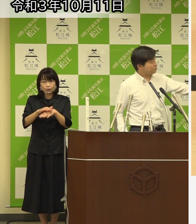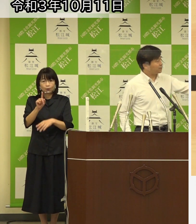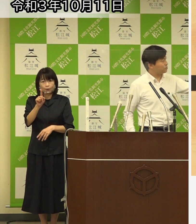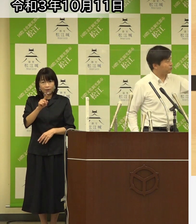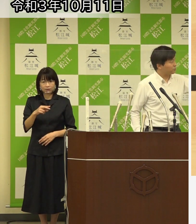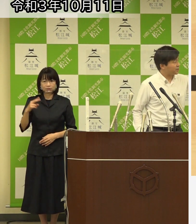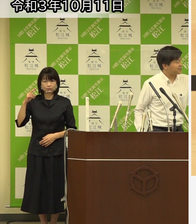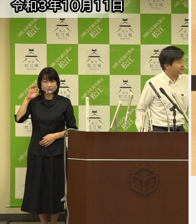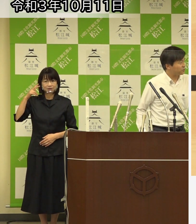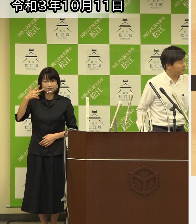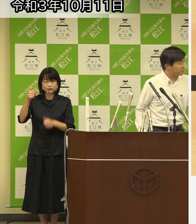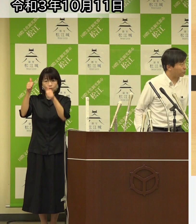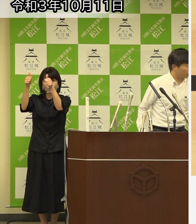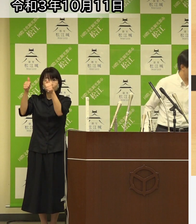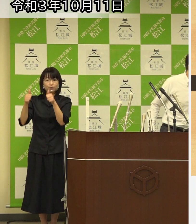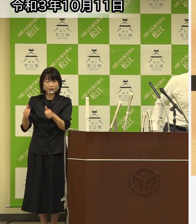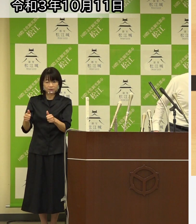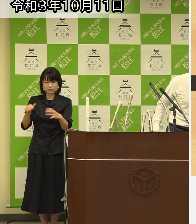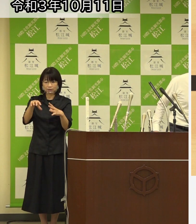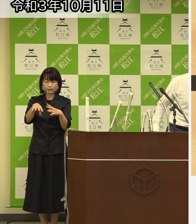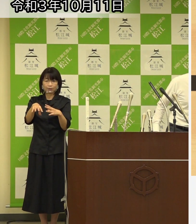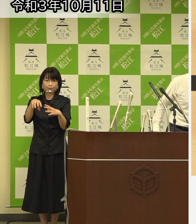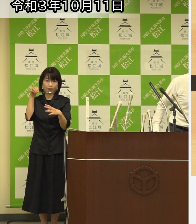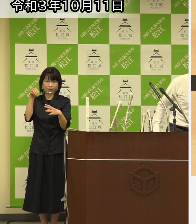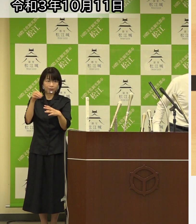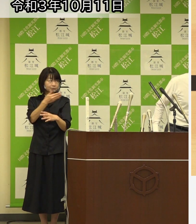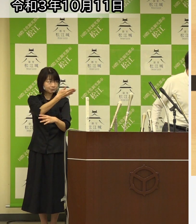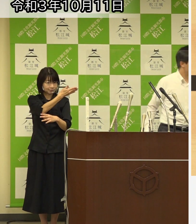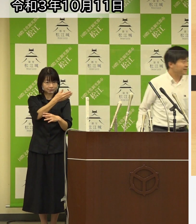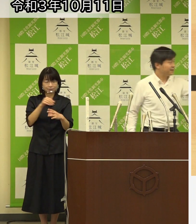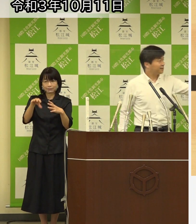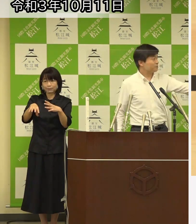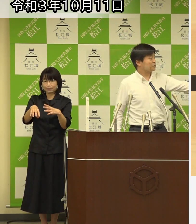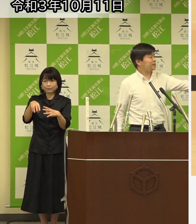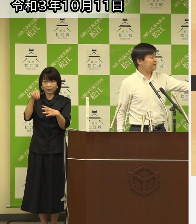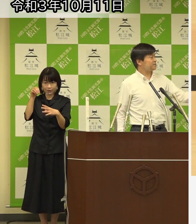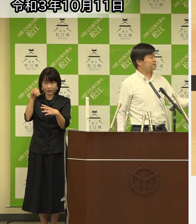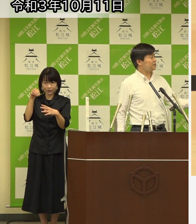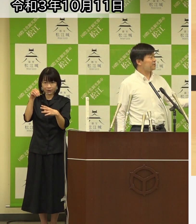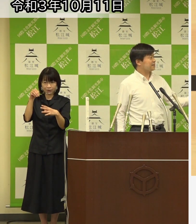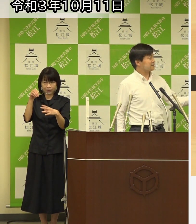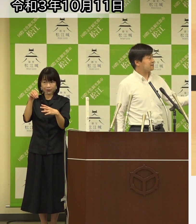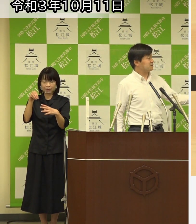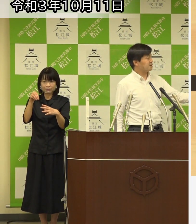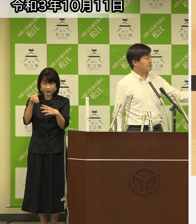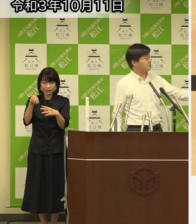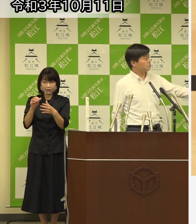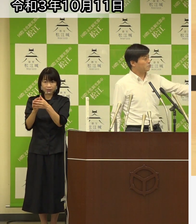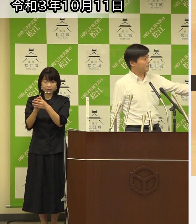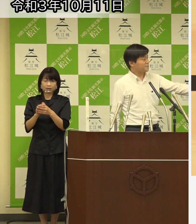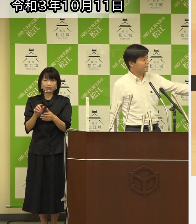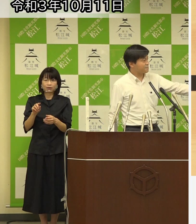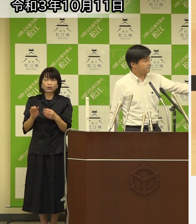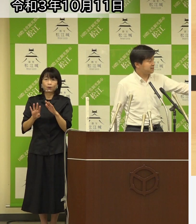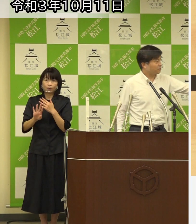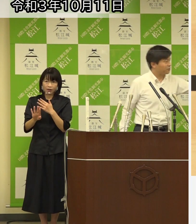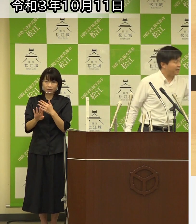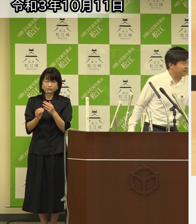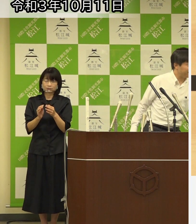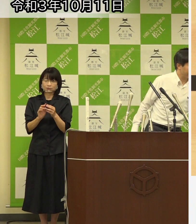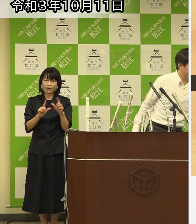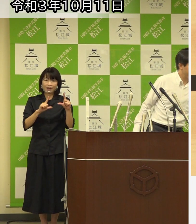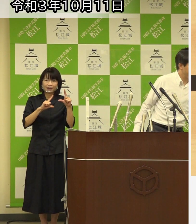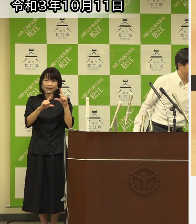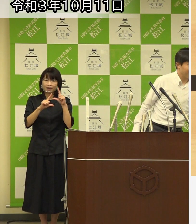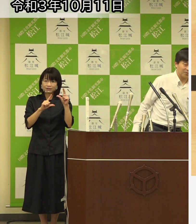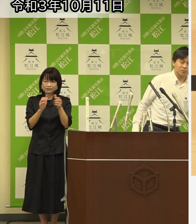ページに QR コードを掲載しております。まあ、この QR コードでございますが、これで追加をいただく、あるいは LINE の友達検索でこの